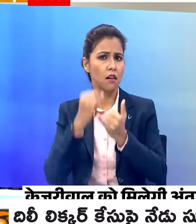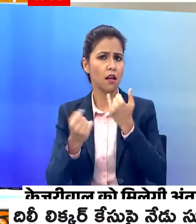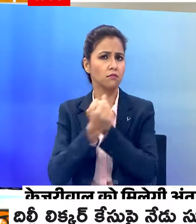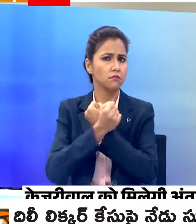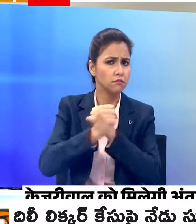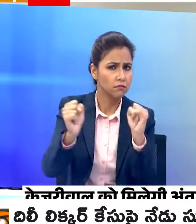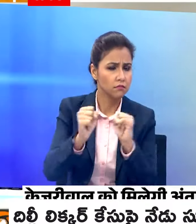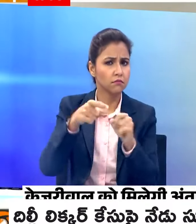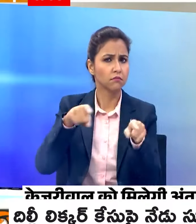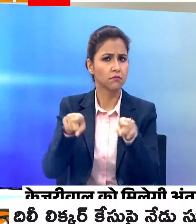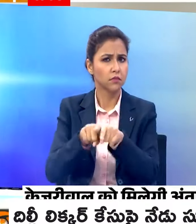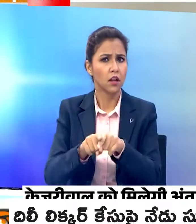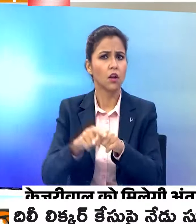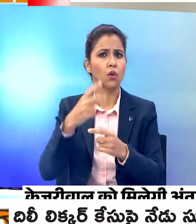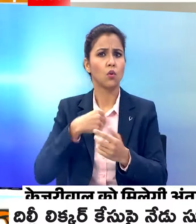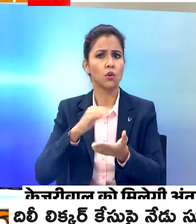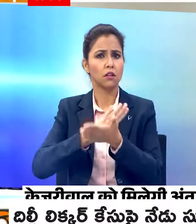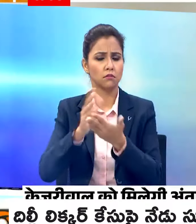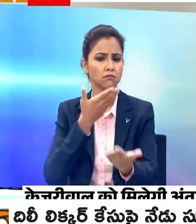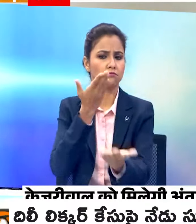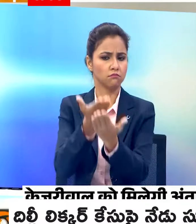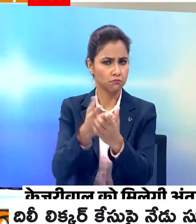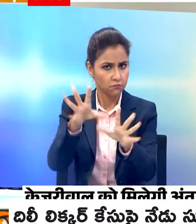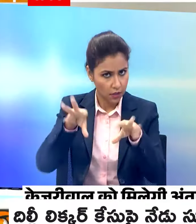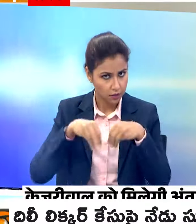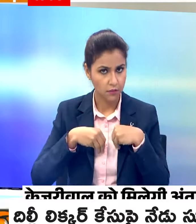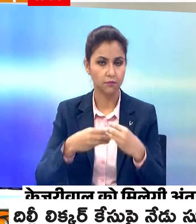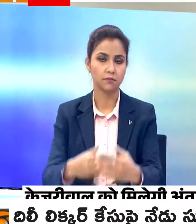निदेशालय ने कोर्ट में हलफनामा किया